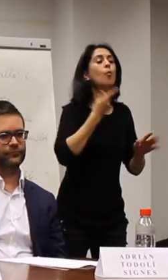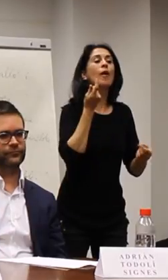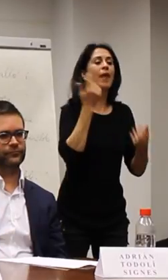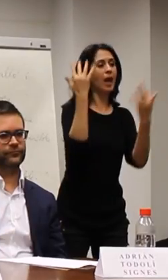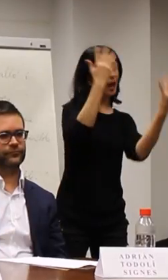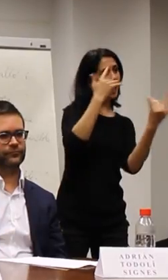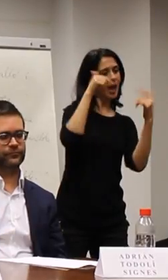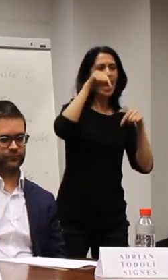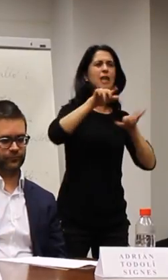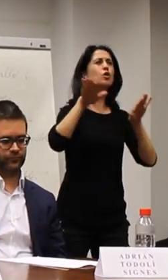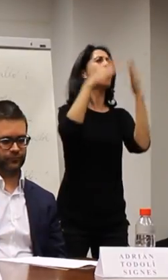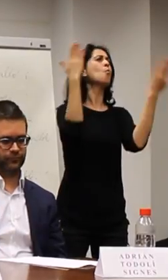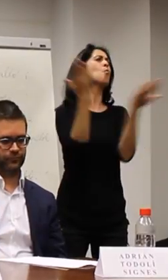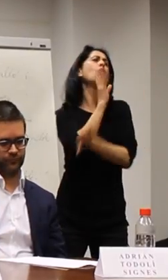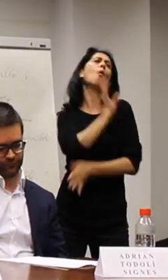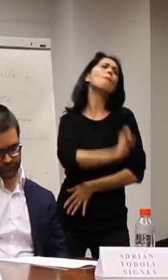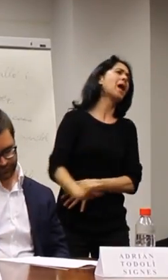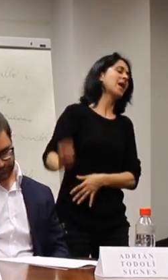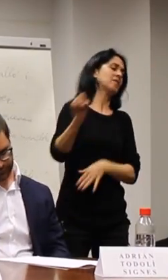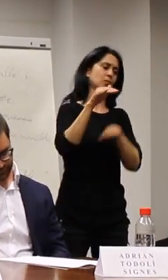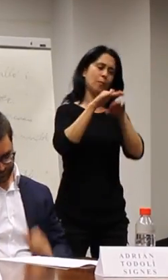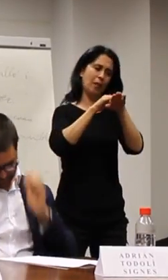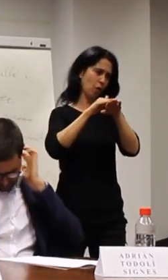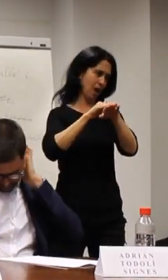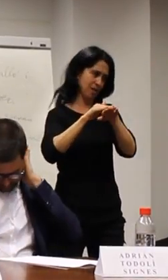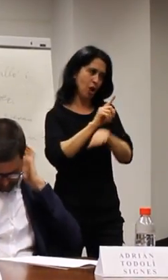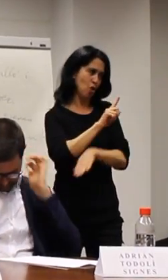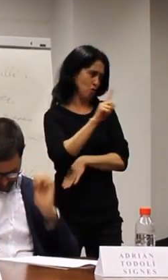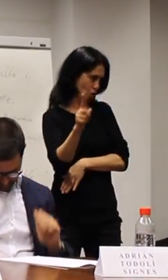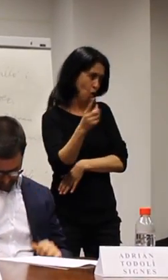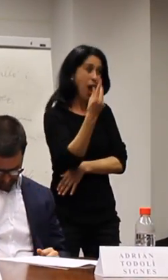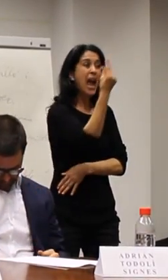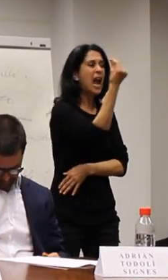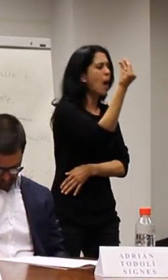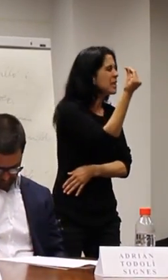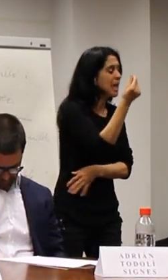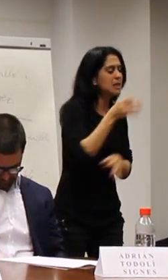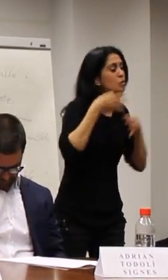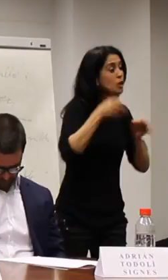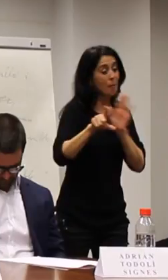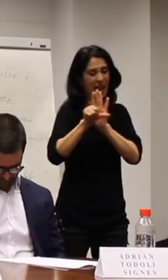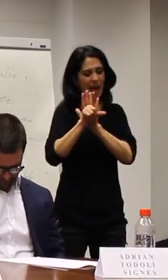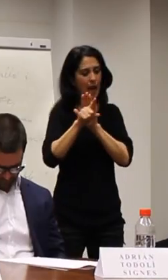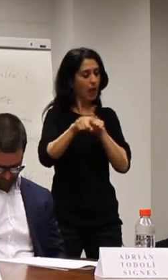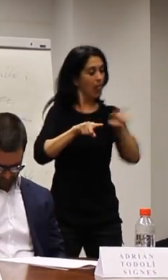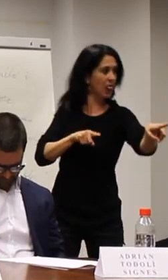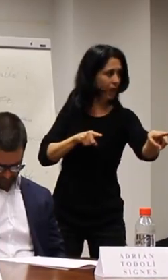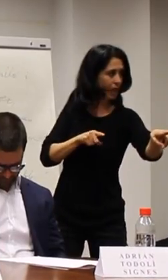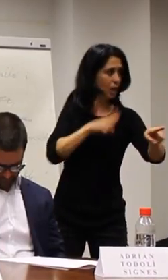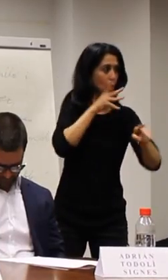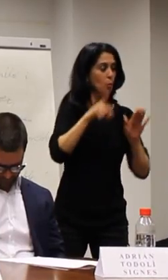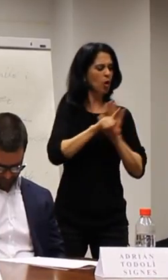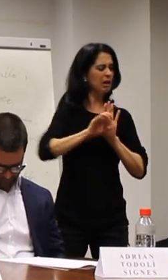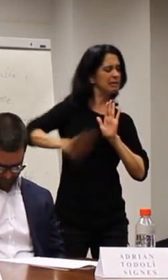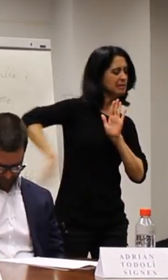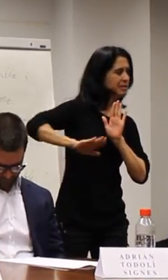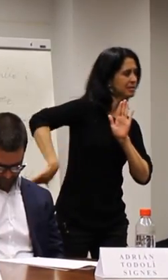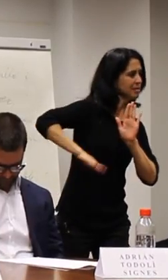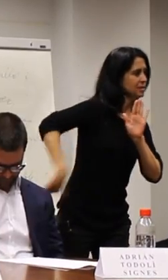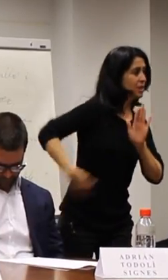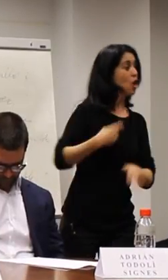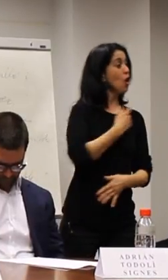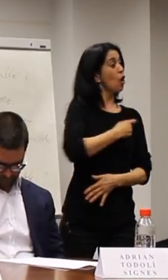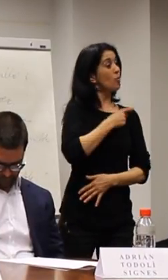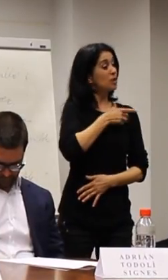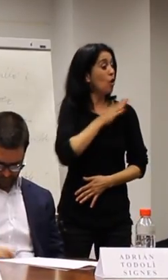capitalismo siempre va por delante de la ley. Ya, eso es lo que hay que ver. ¿Por qué va por delante? Porque quiere saltarse siempre todas las trabas. Y la Comisión Nacional del Mercado de Valores lo